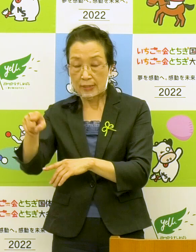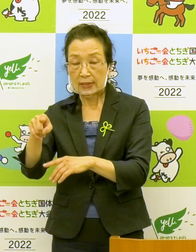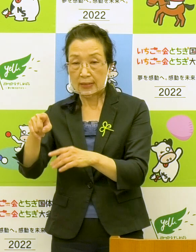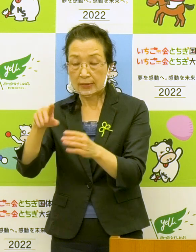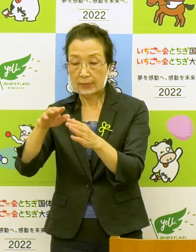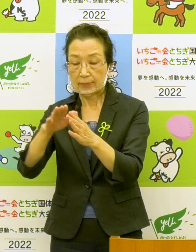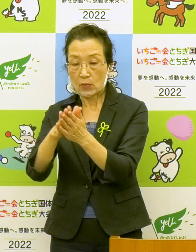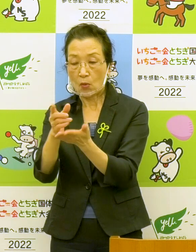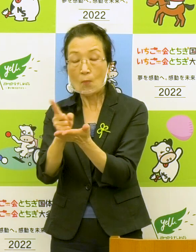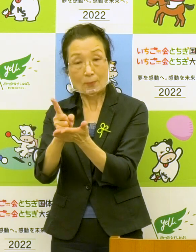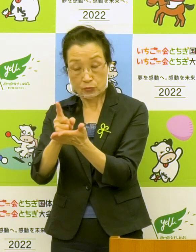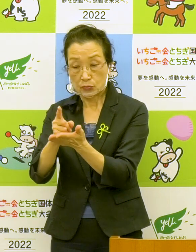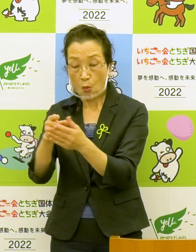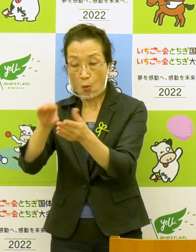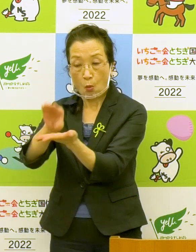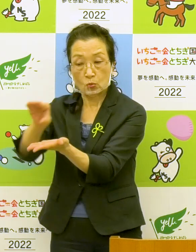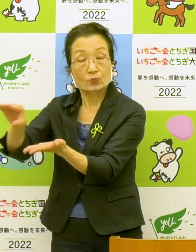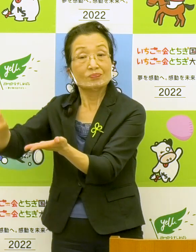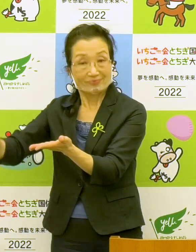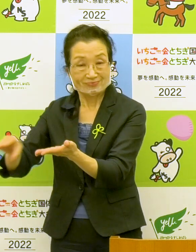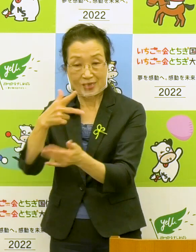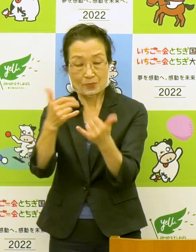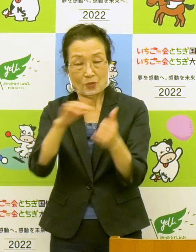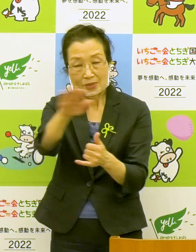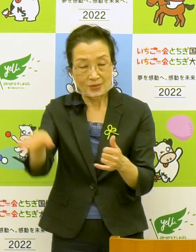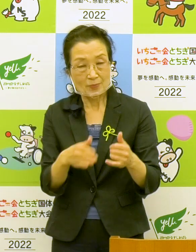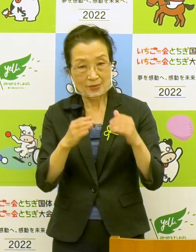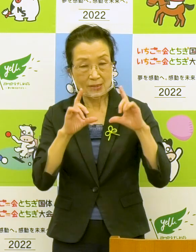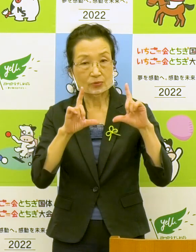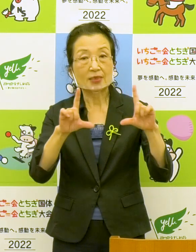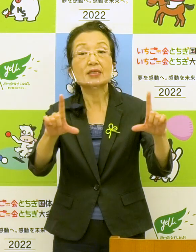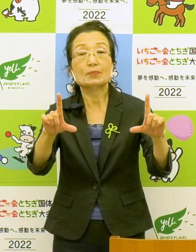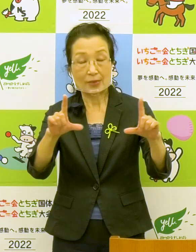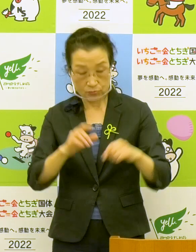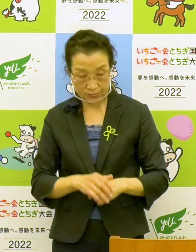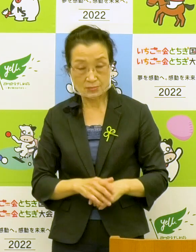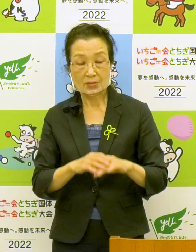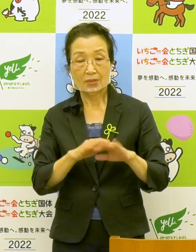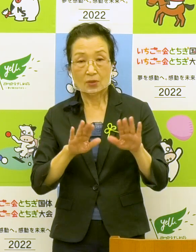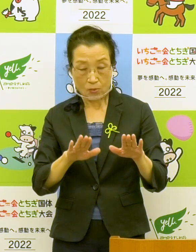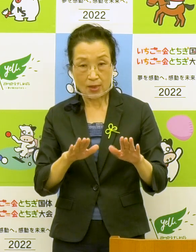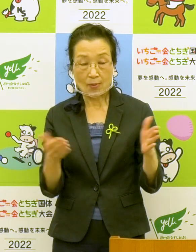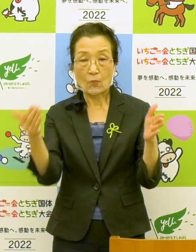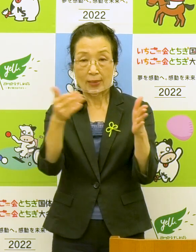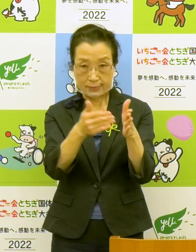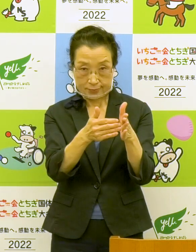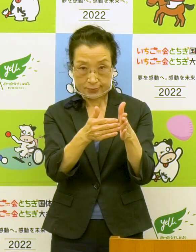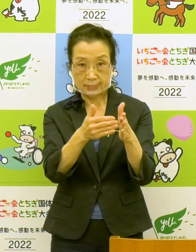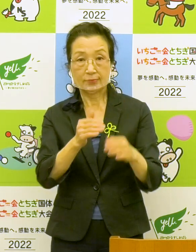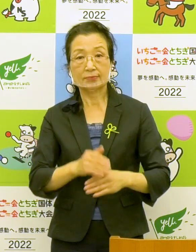設置するなど方法によりまして、市民の皆様に周知をしてまいります。私からの発表は以上となります。